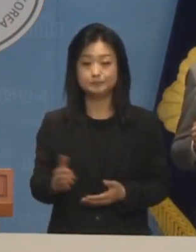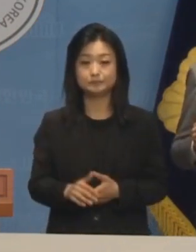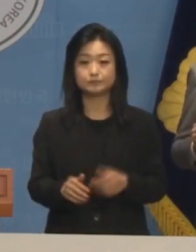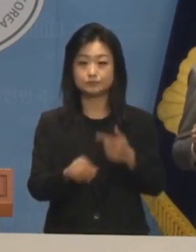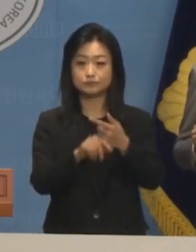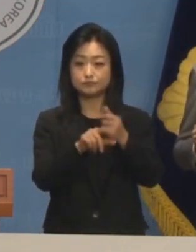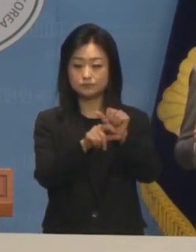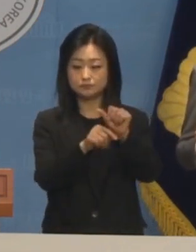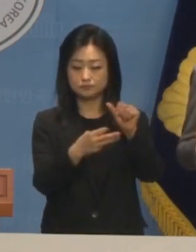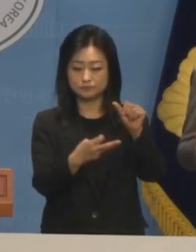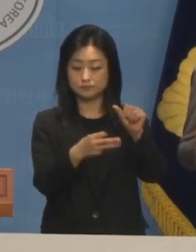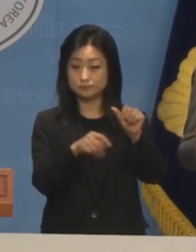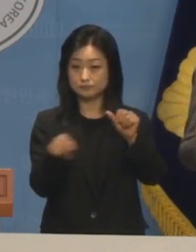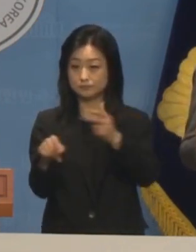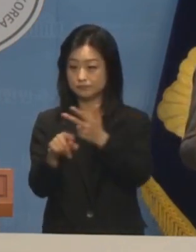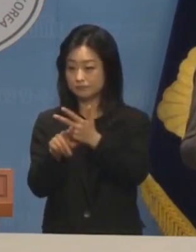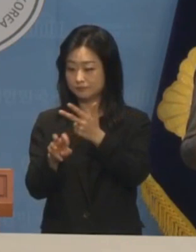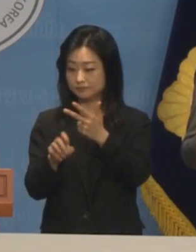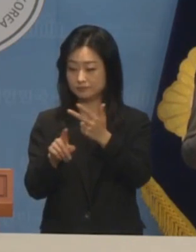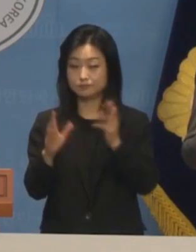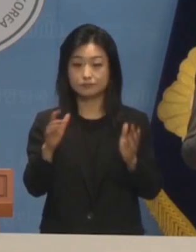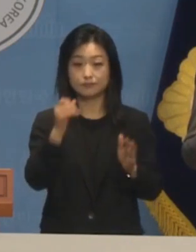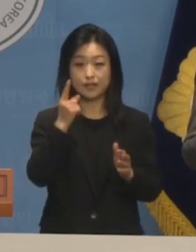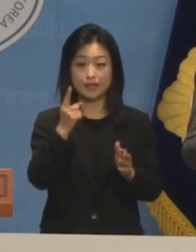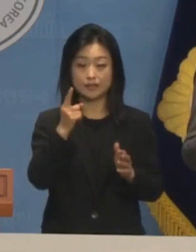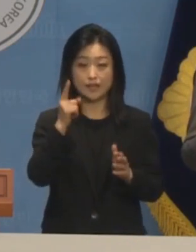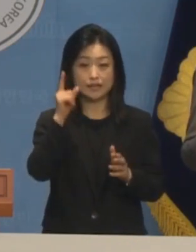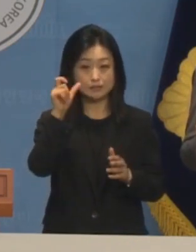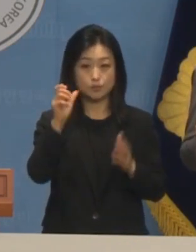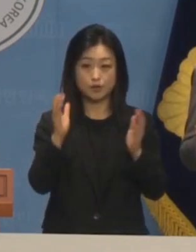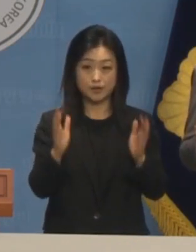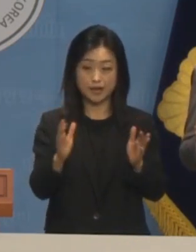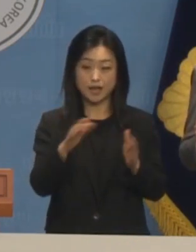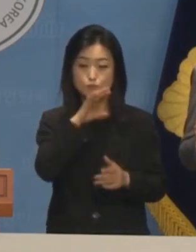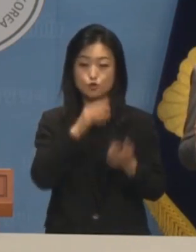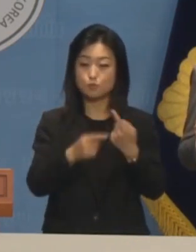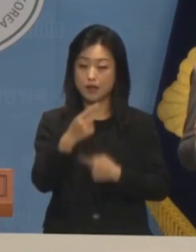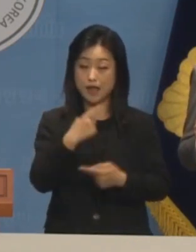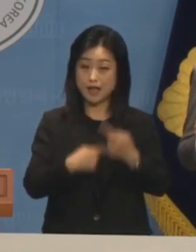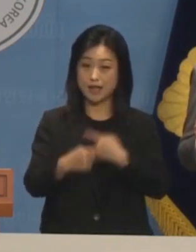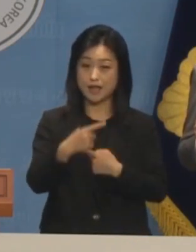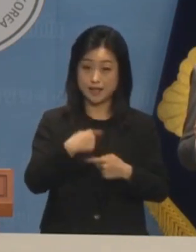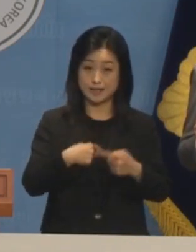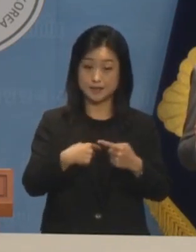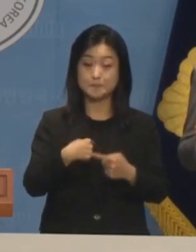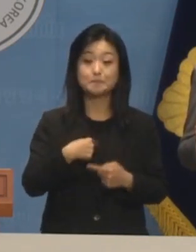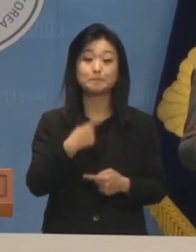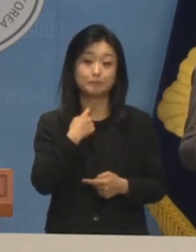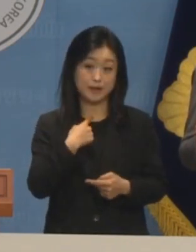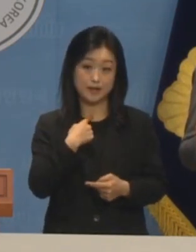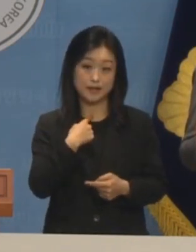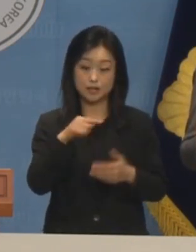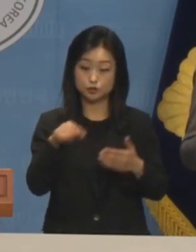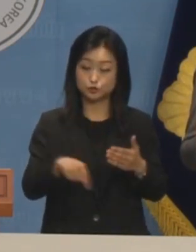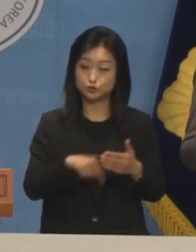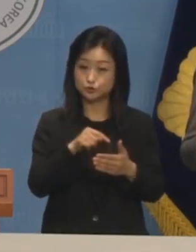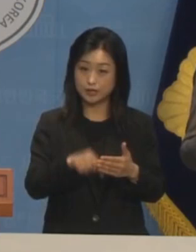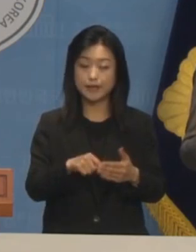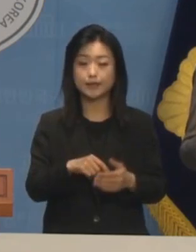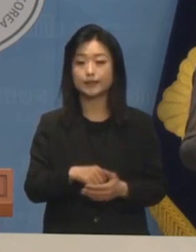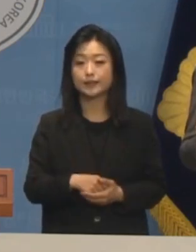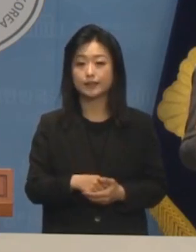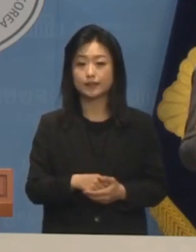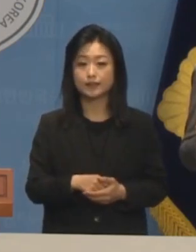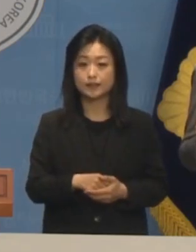5월 13일부터 7월 31일까지 약 한 달 보름간의 이용자 불만 신고 접수를 받았습니다. 그중에 좀 전에